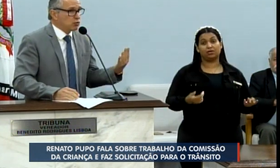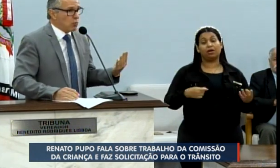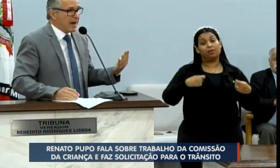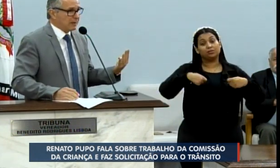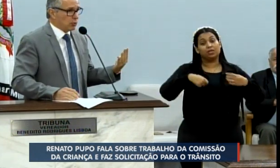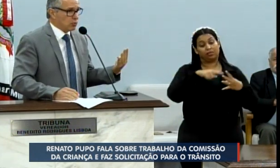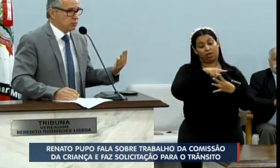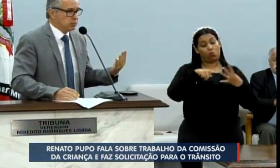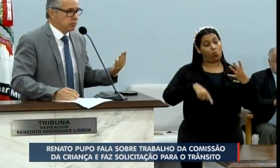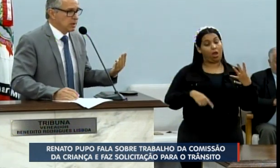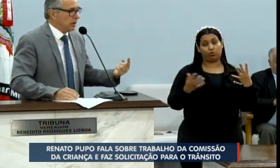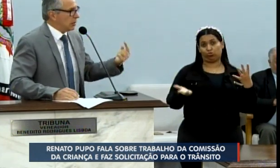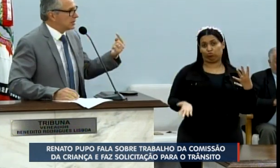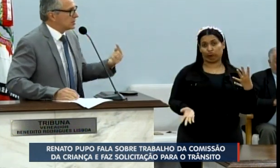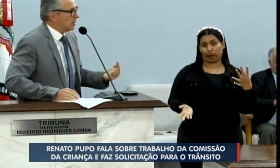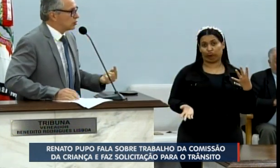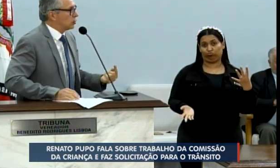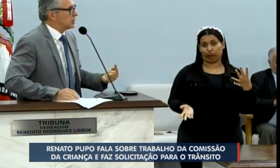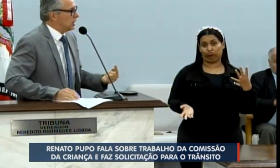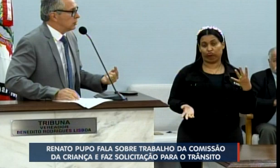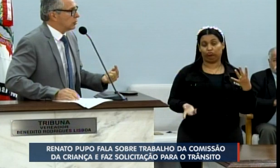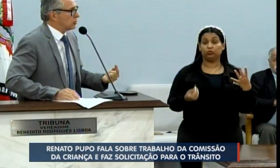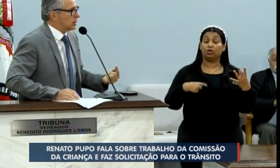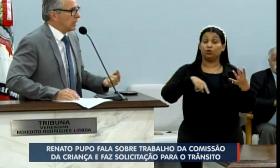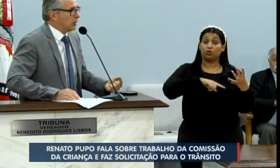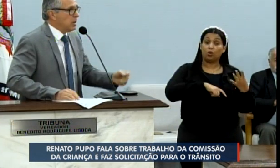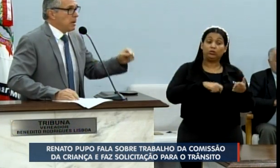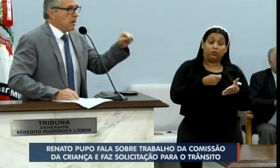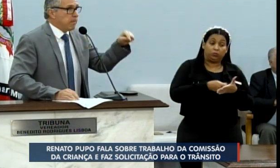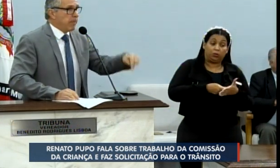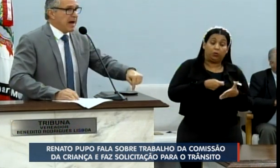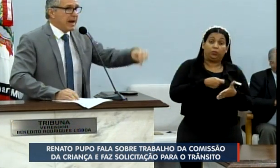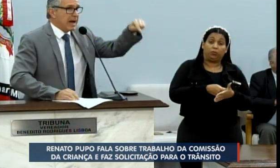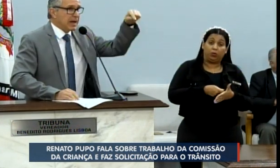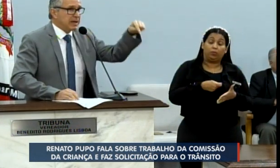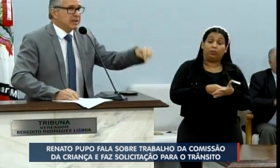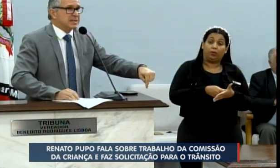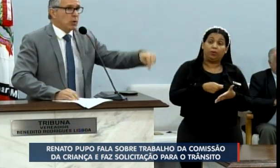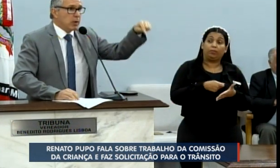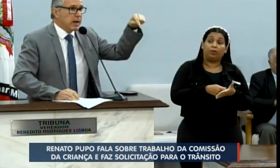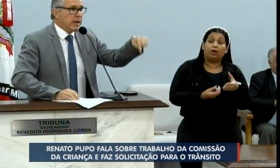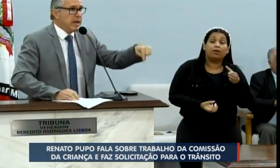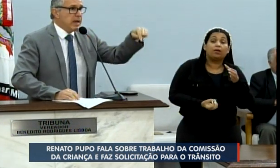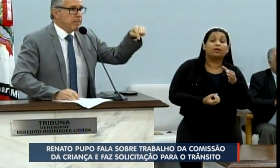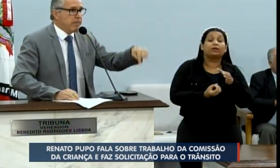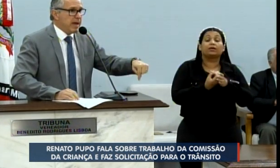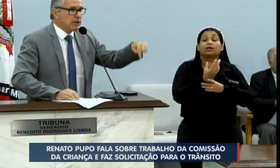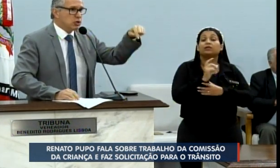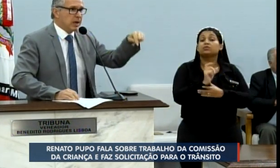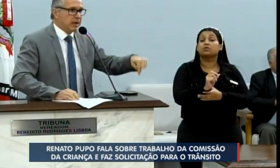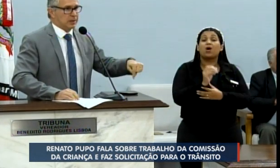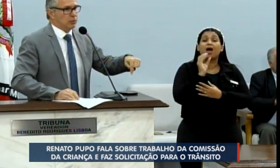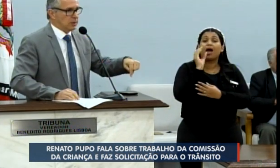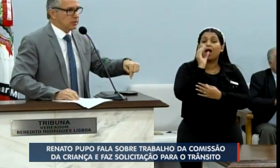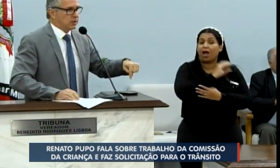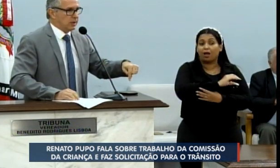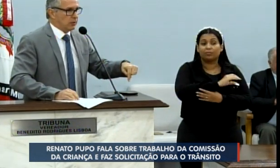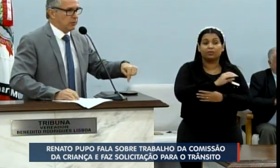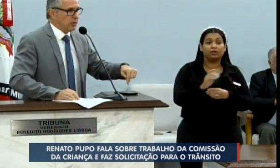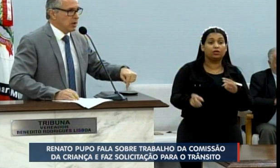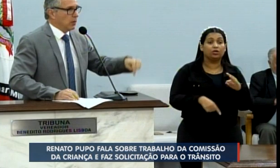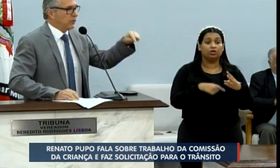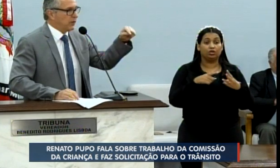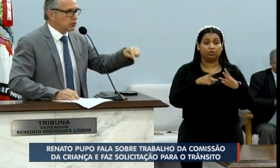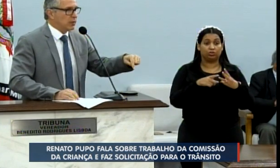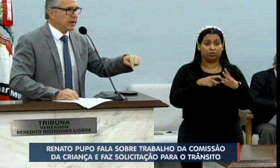pelo menos 4. E nós estamos lutando, doutor Adélio, para a criação imediata do